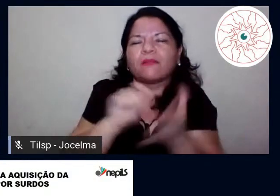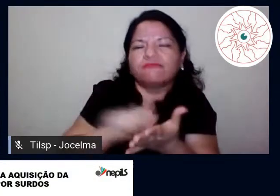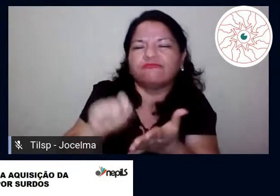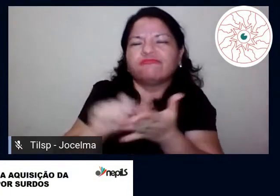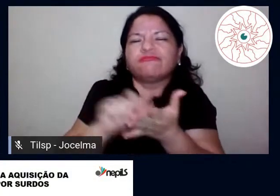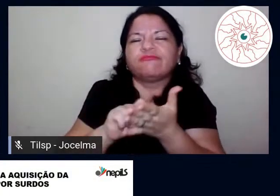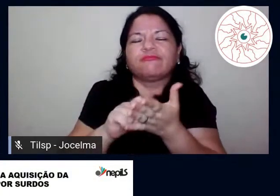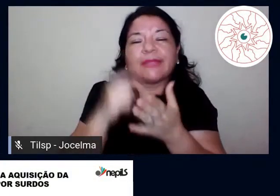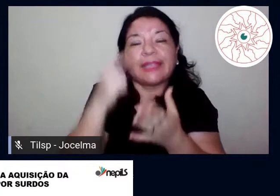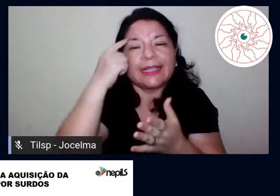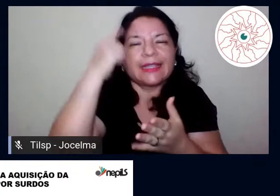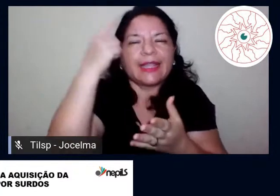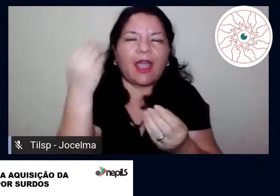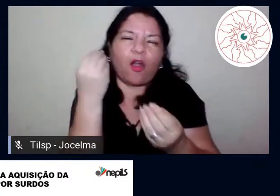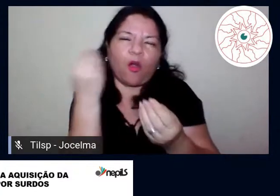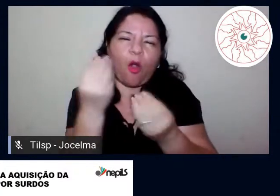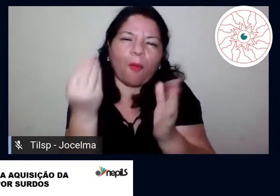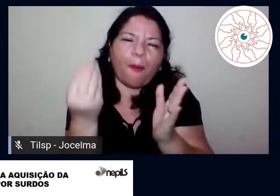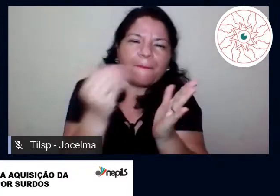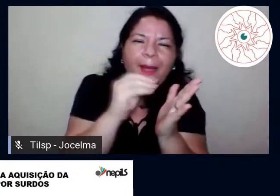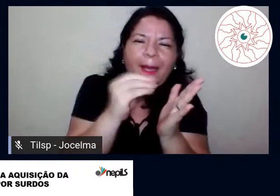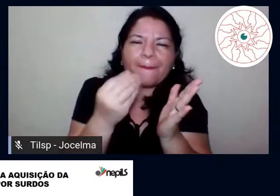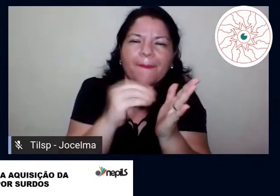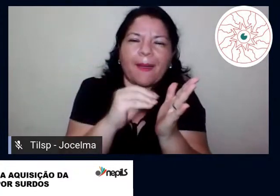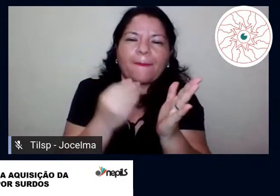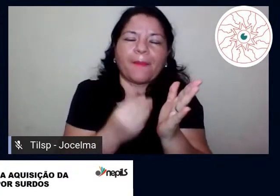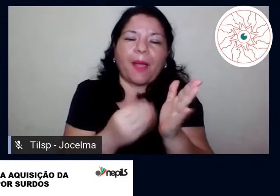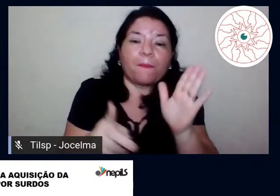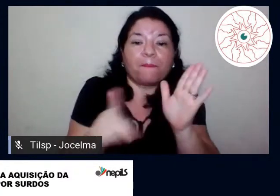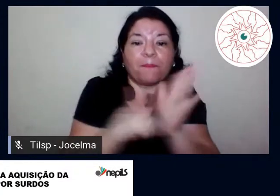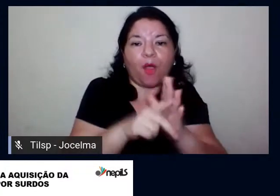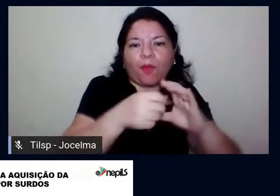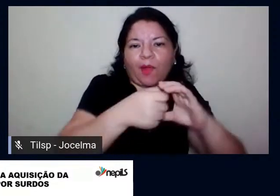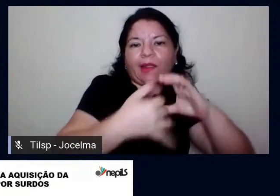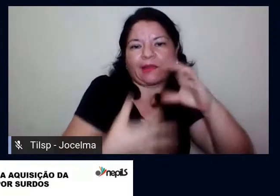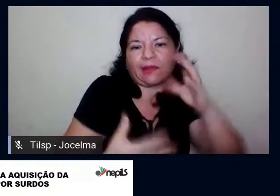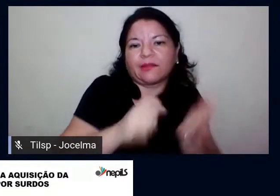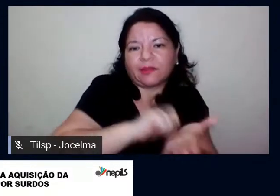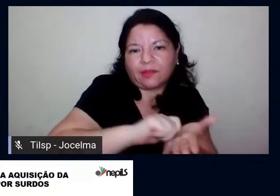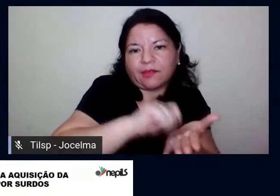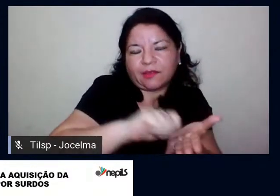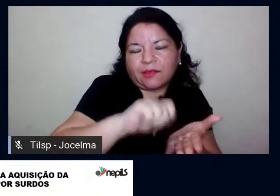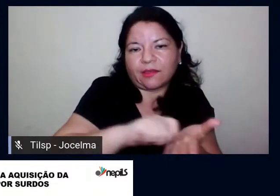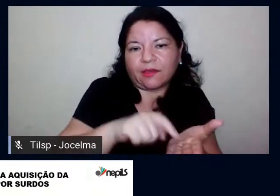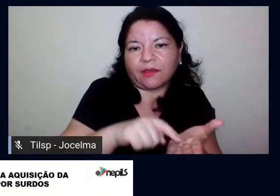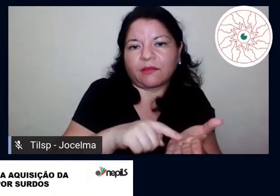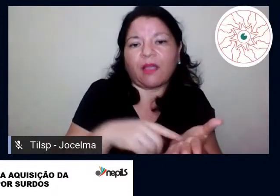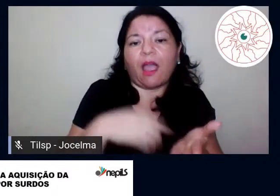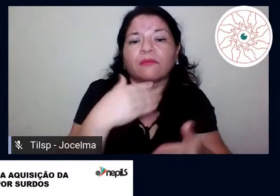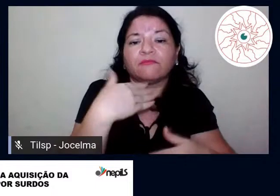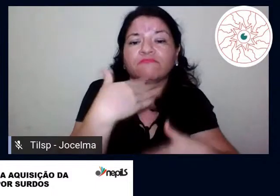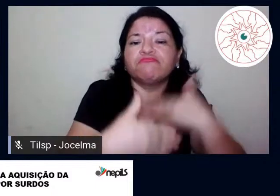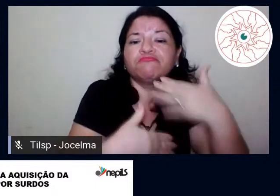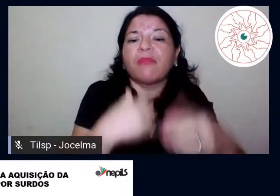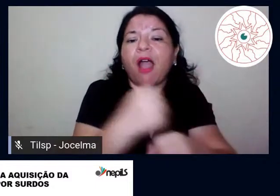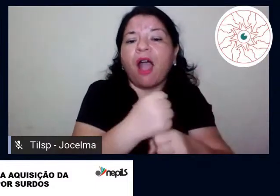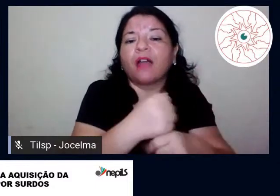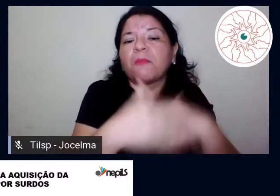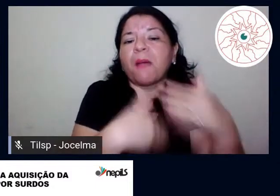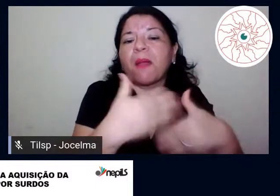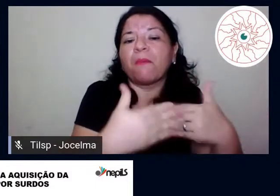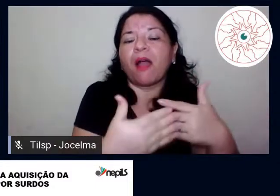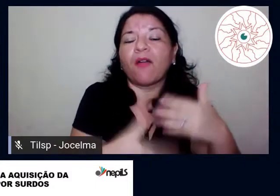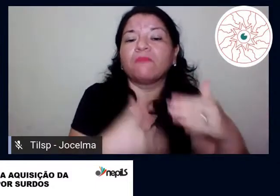eh próprios do da escrita, né? E essa escrita então se aperfeiçoa. Então